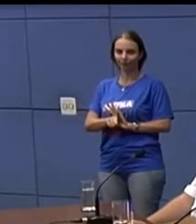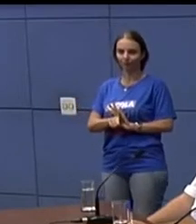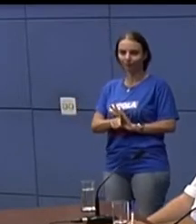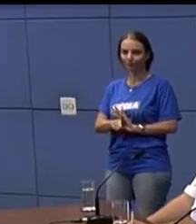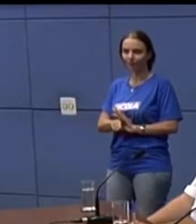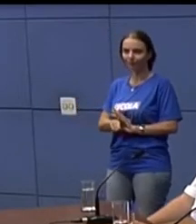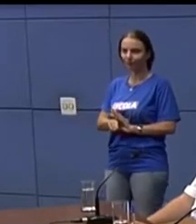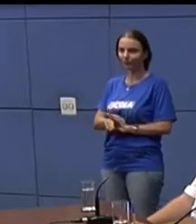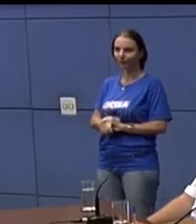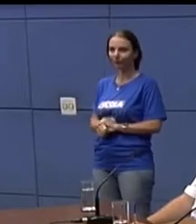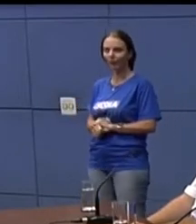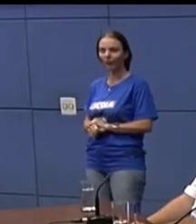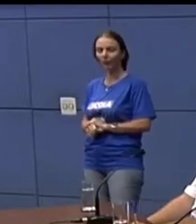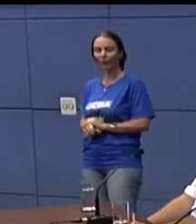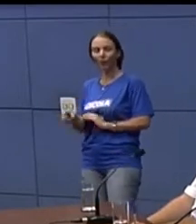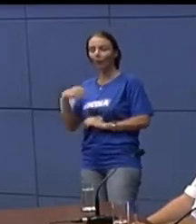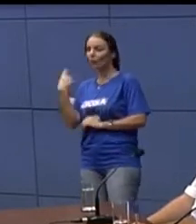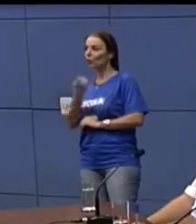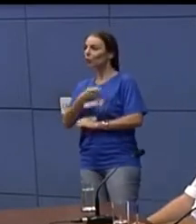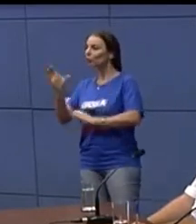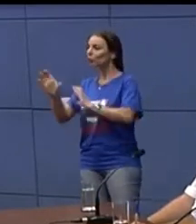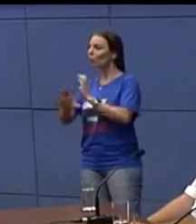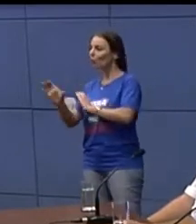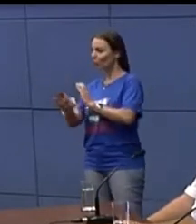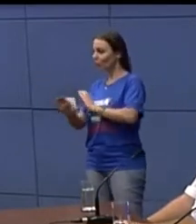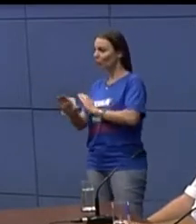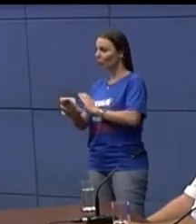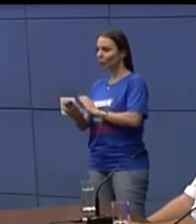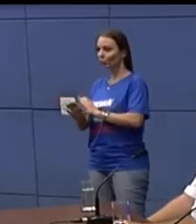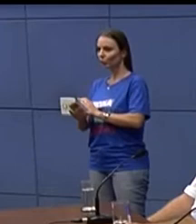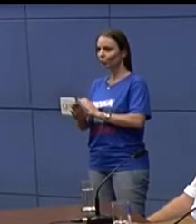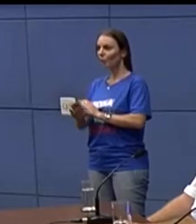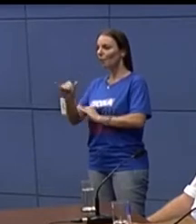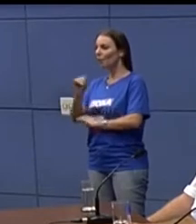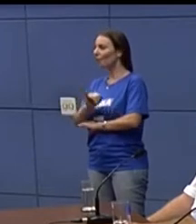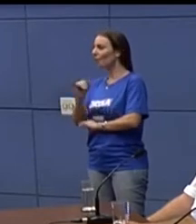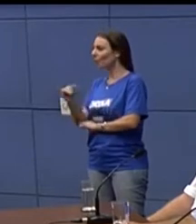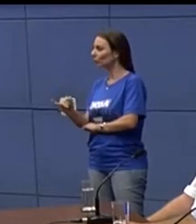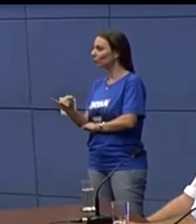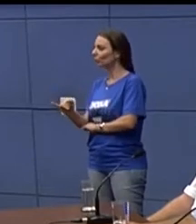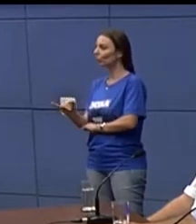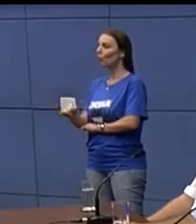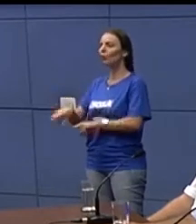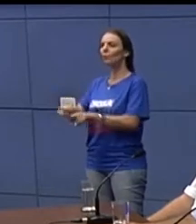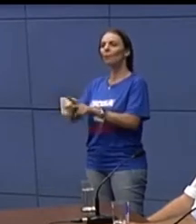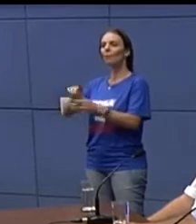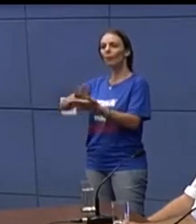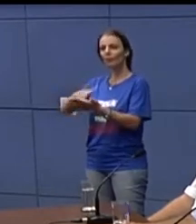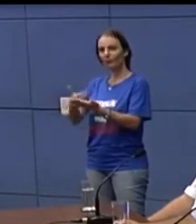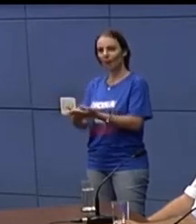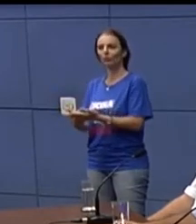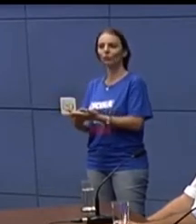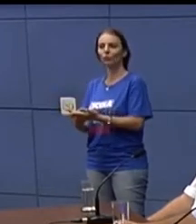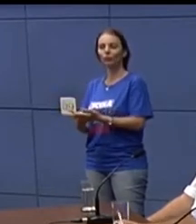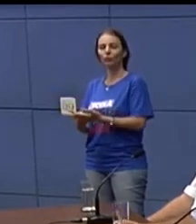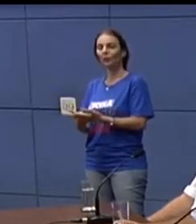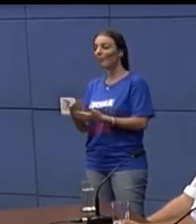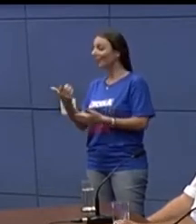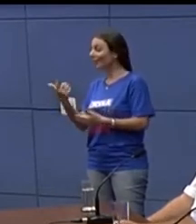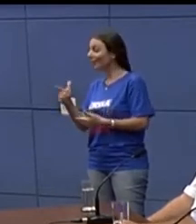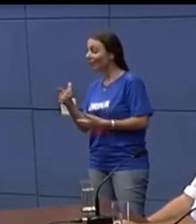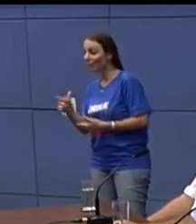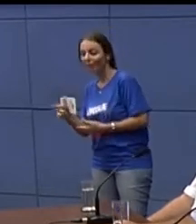né? Nossos concursos para instrutores e intérpretes de surdos não previram